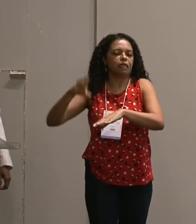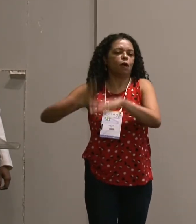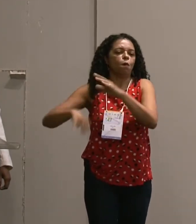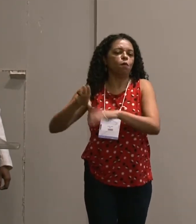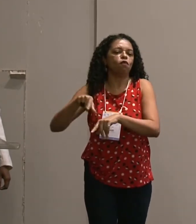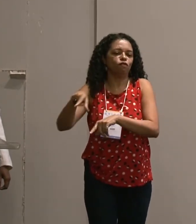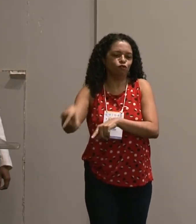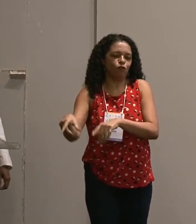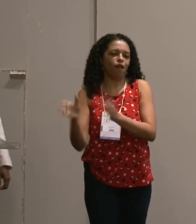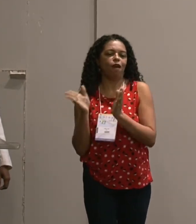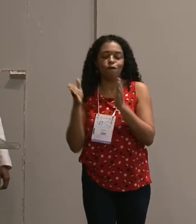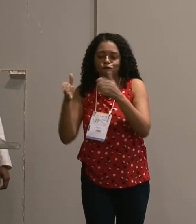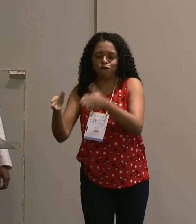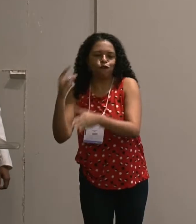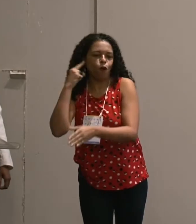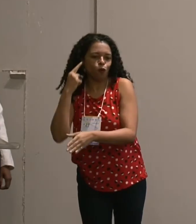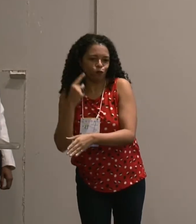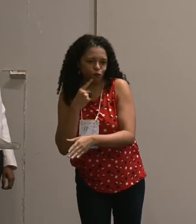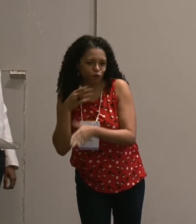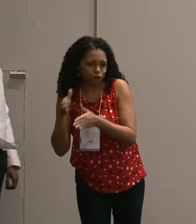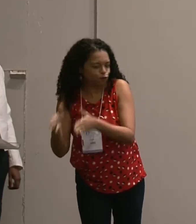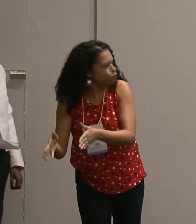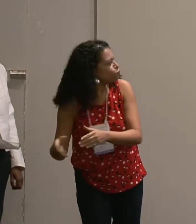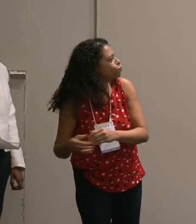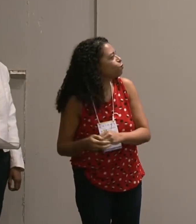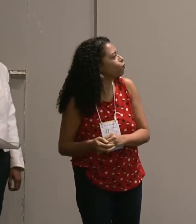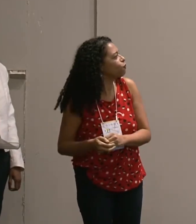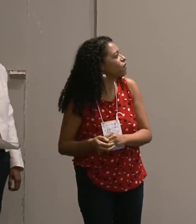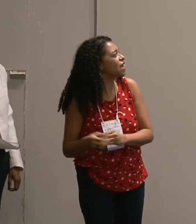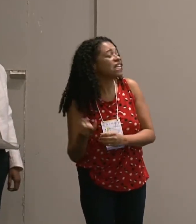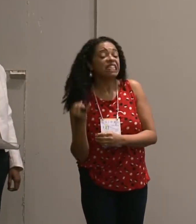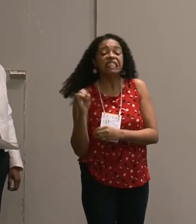que falem das propostas de formação profissional desses surdos.